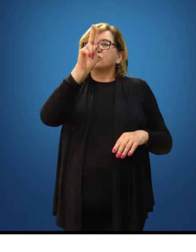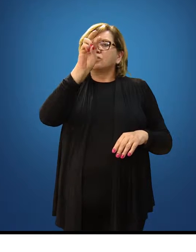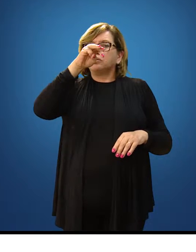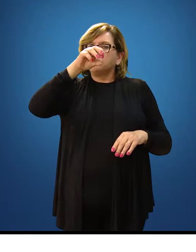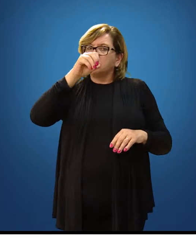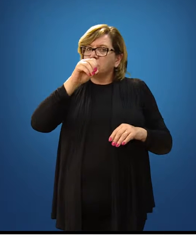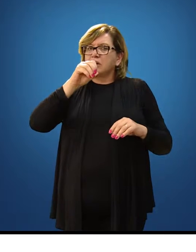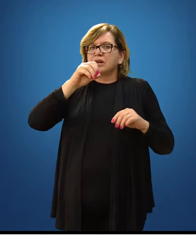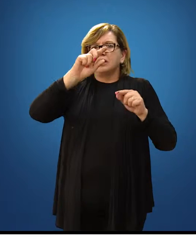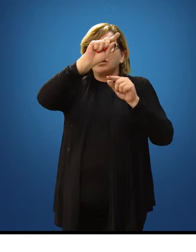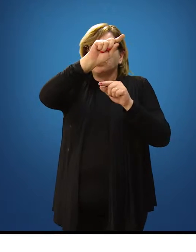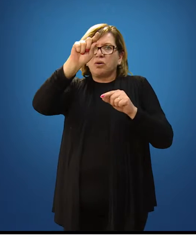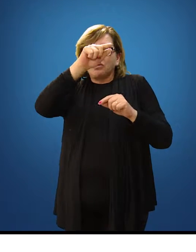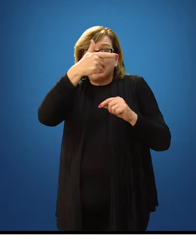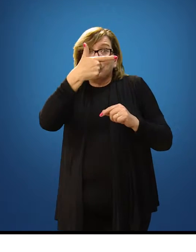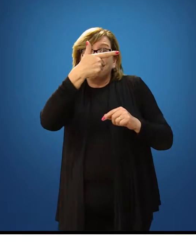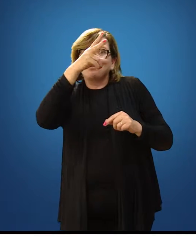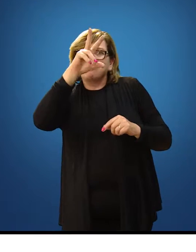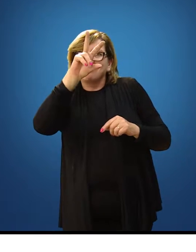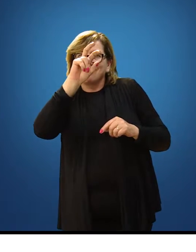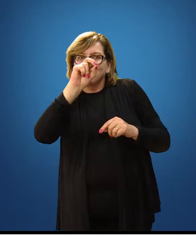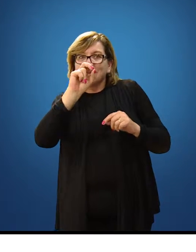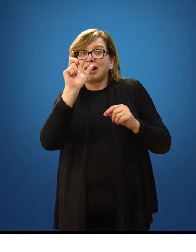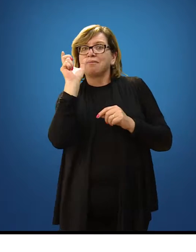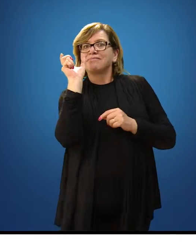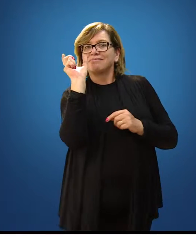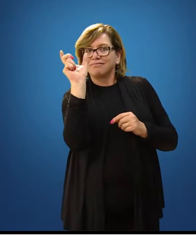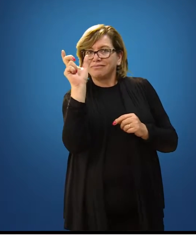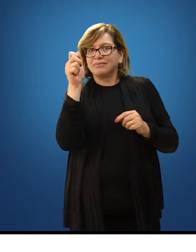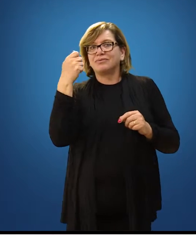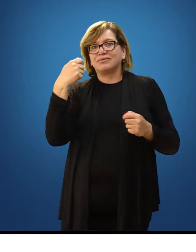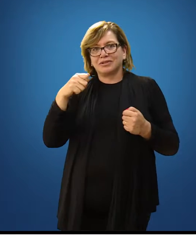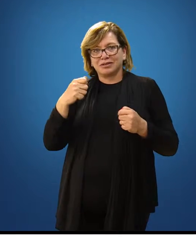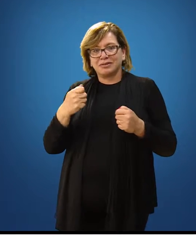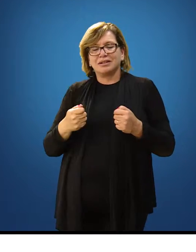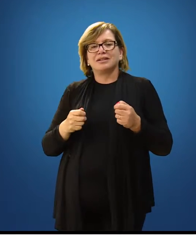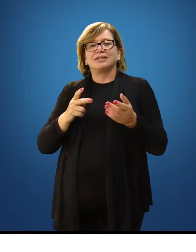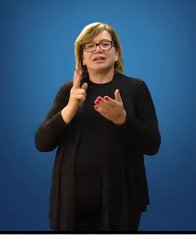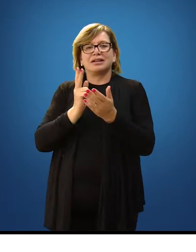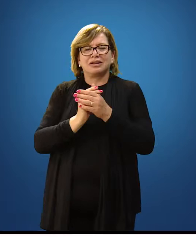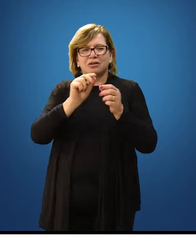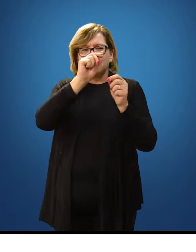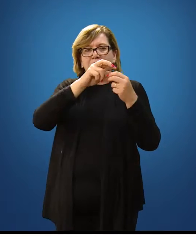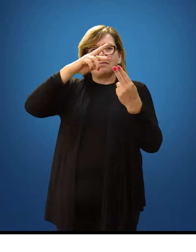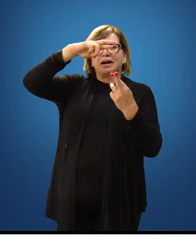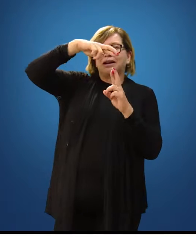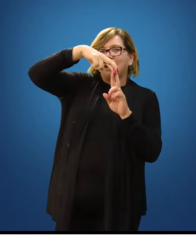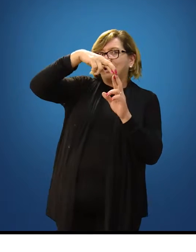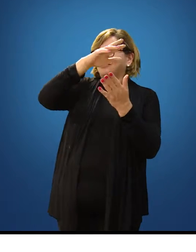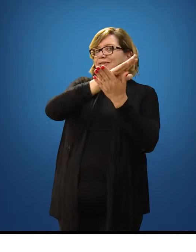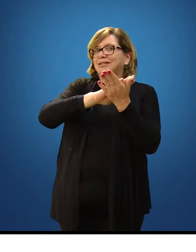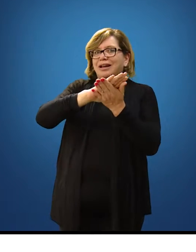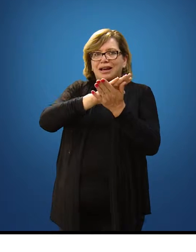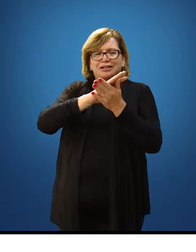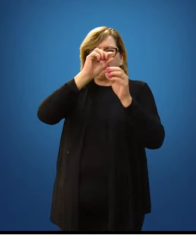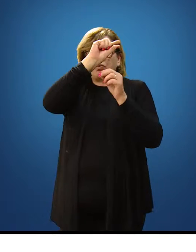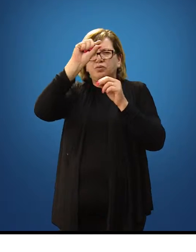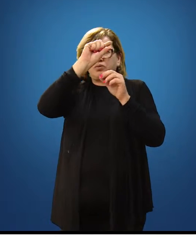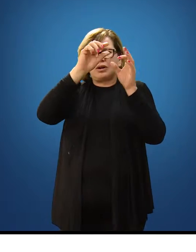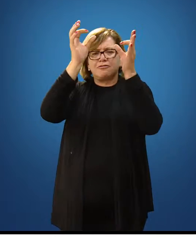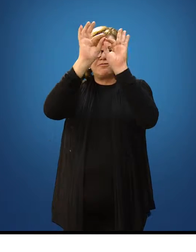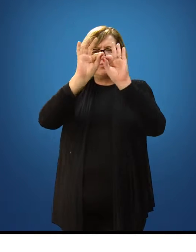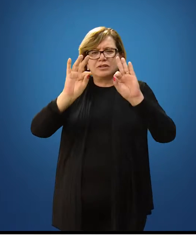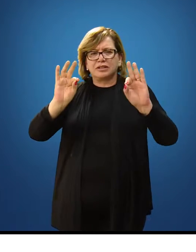contendo no máximo 250 palavras. Ele é um bloco único, sem parágrafos, sem espaçamento, não